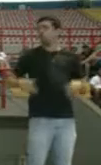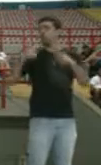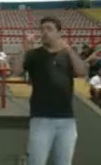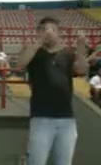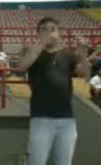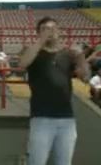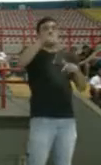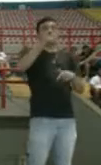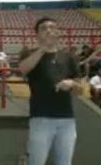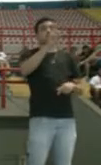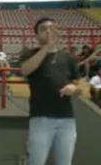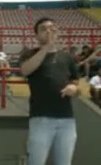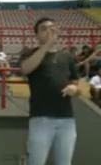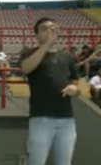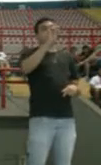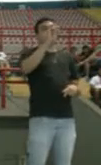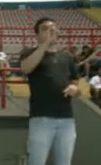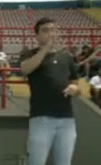gente chama de ditadura do